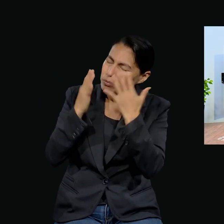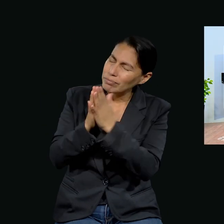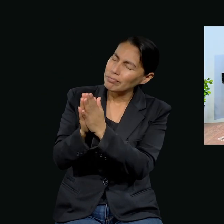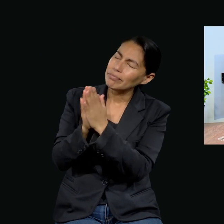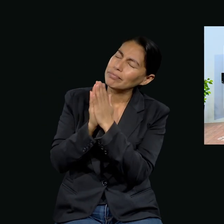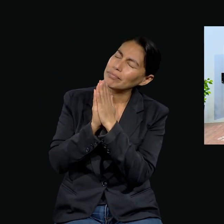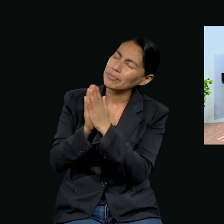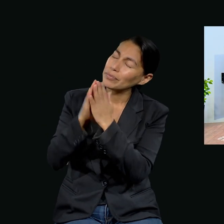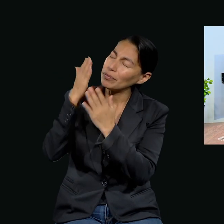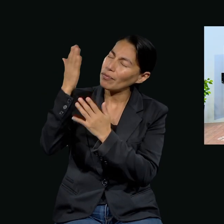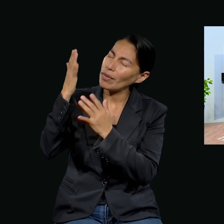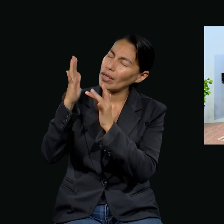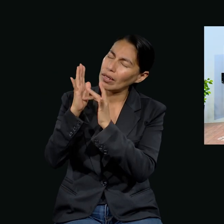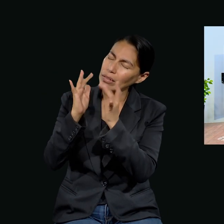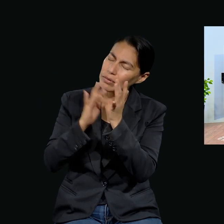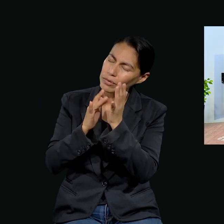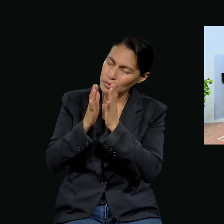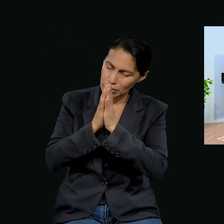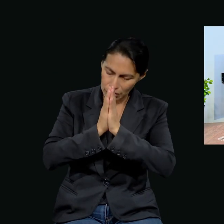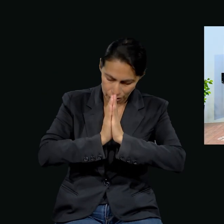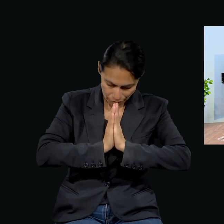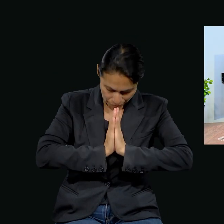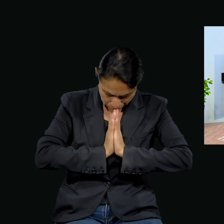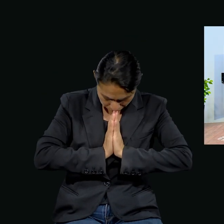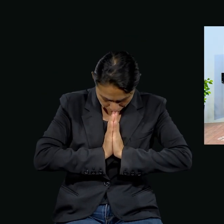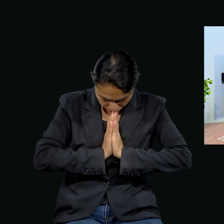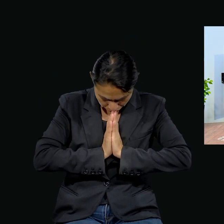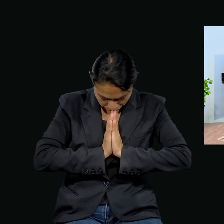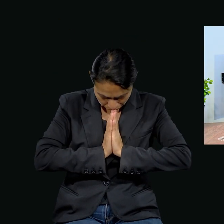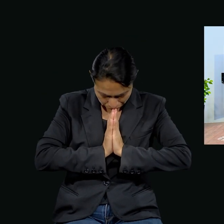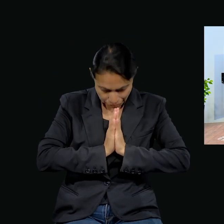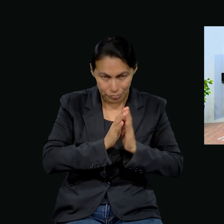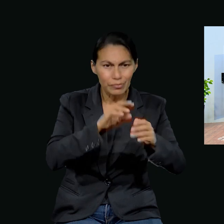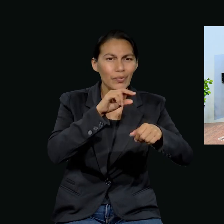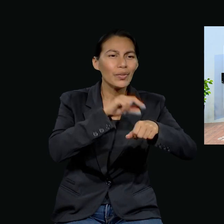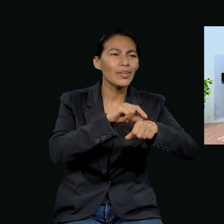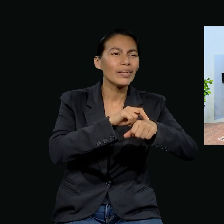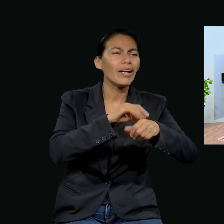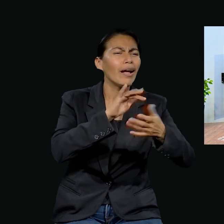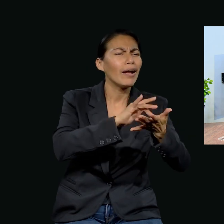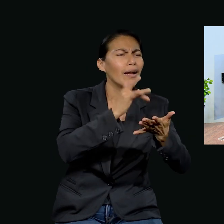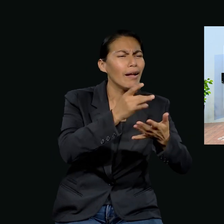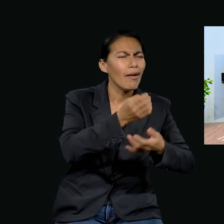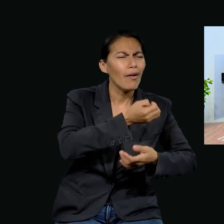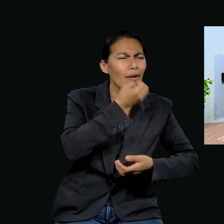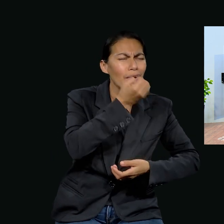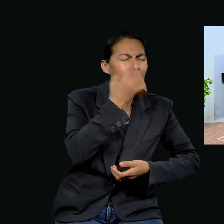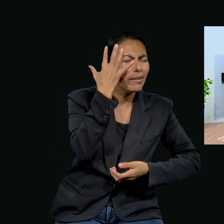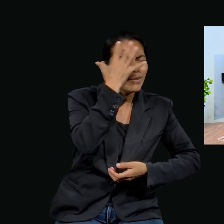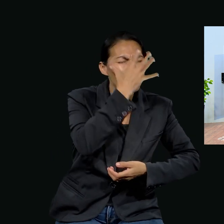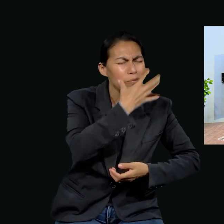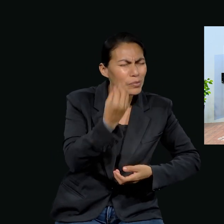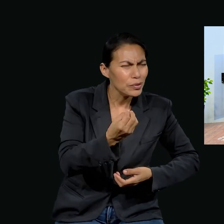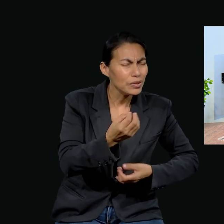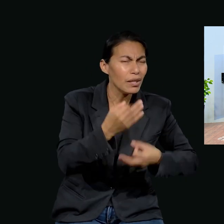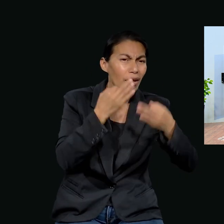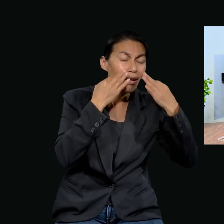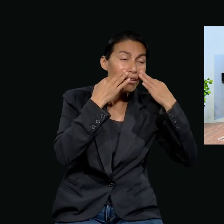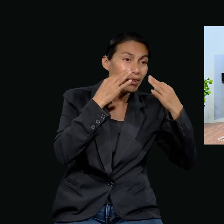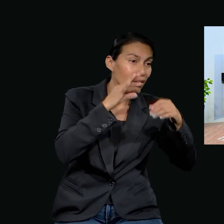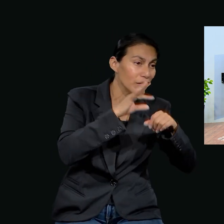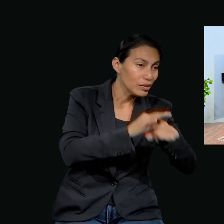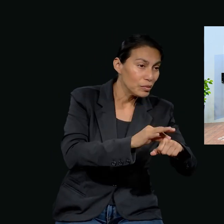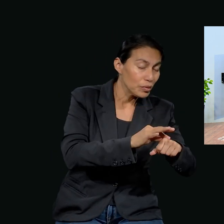Gracias Doctor Por esta linda oración Por su testimonio Que ha avivado Nuestra fe En el Dios vivo El